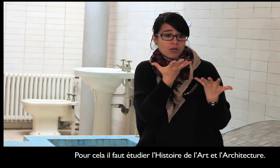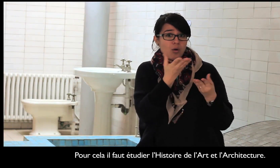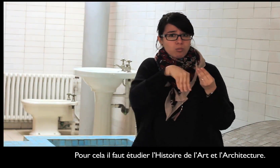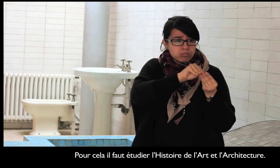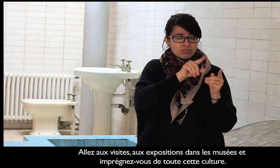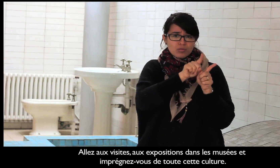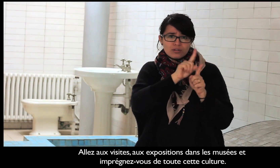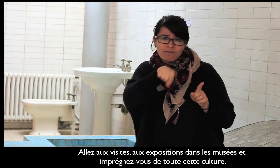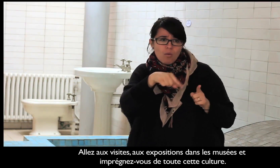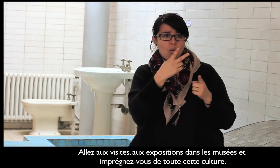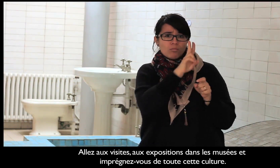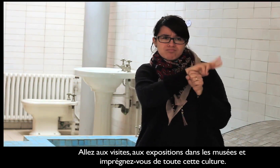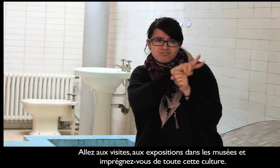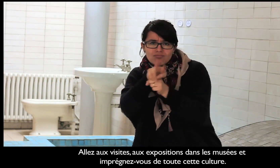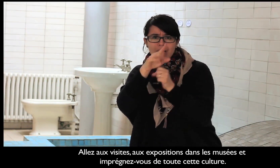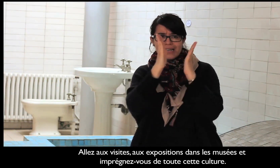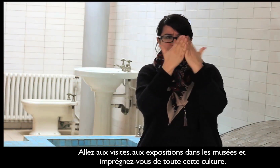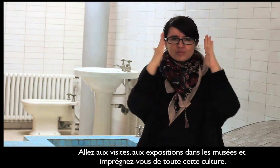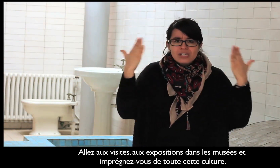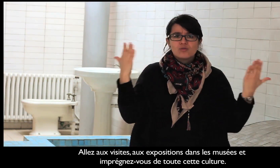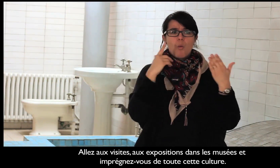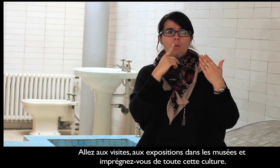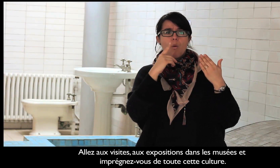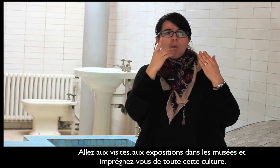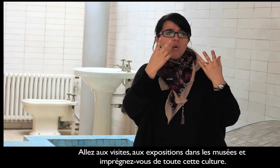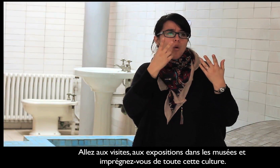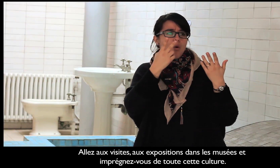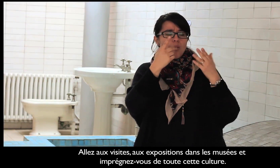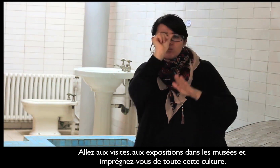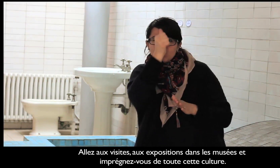Allez aux visites, aux expositions dans les musées et imprégnez-vous de toute cette culture.